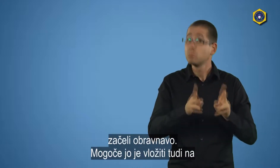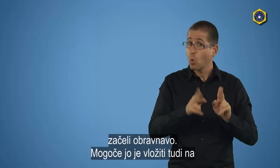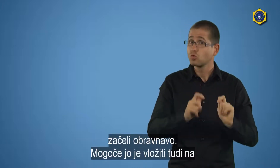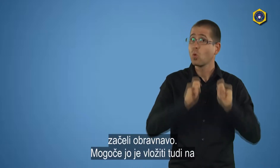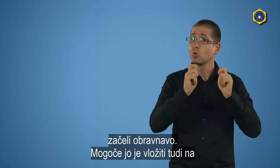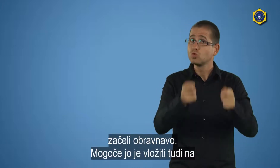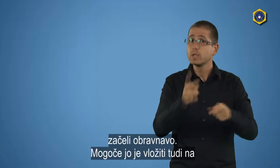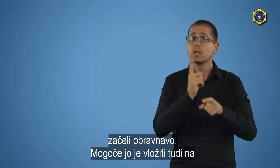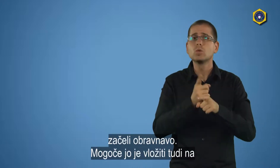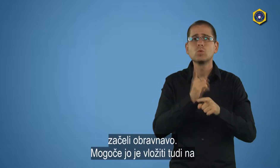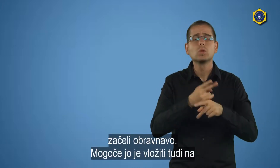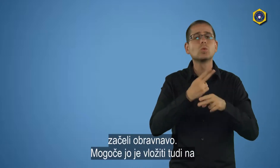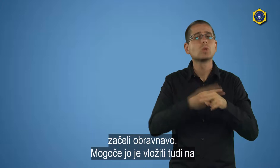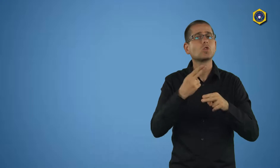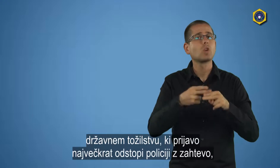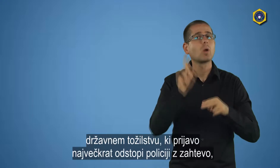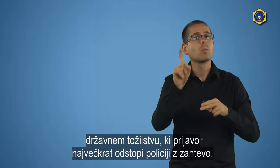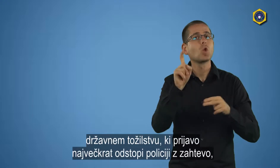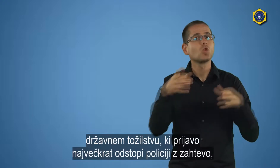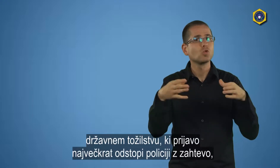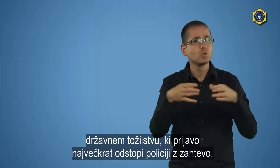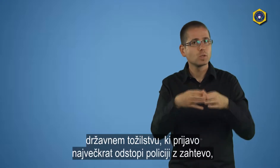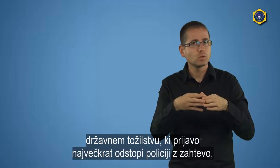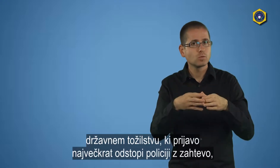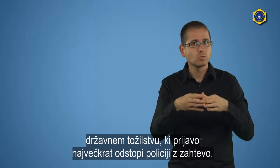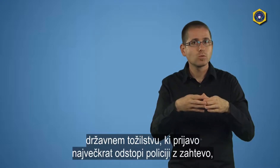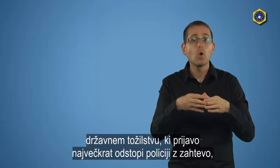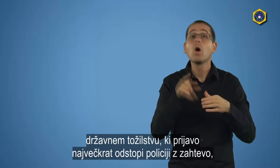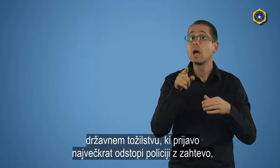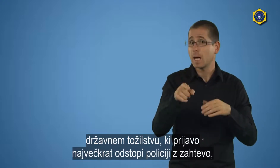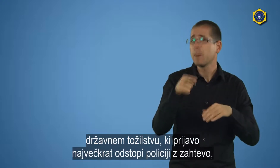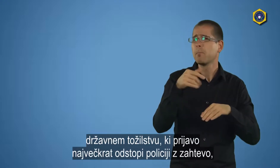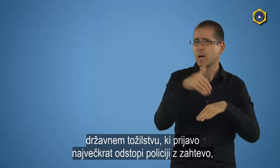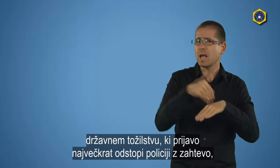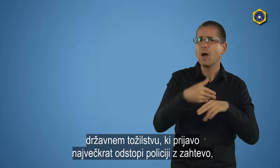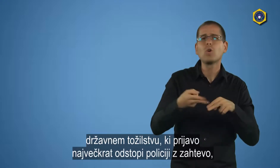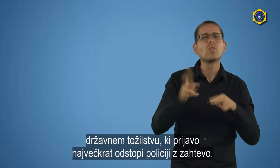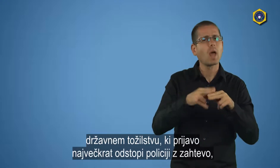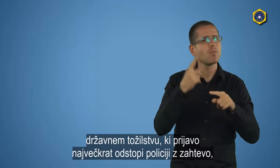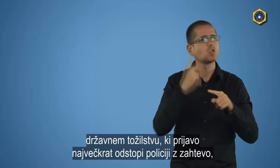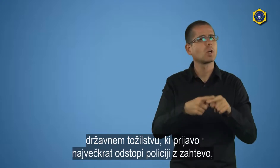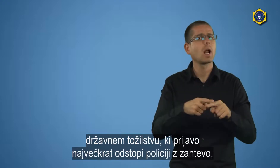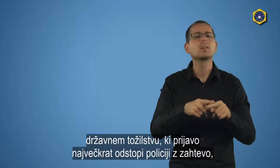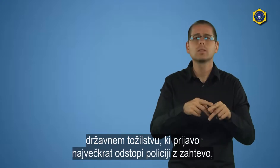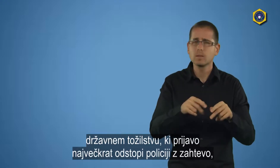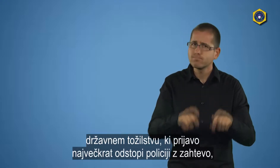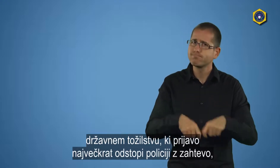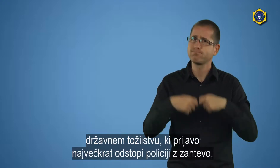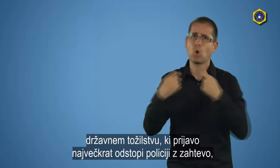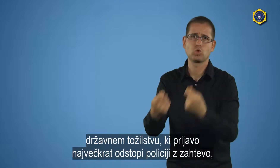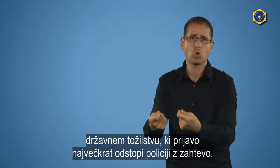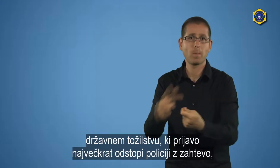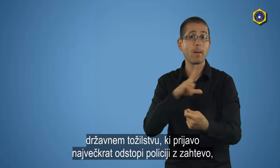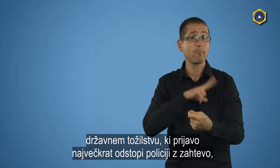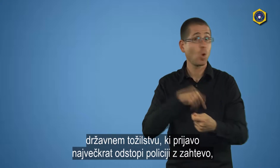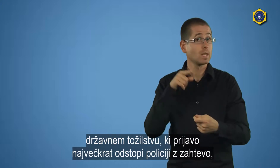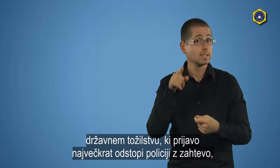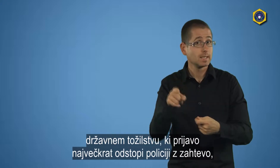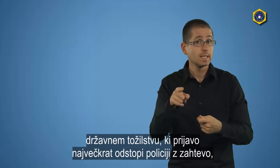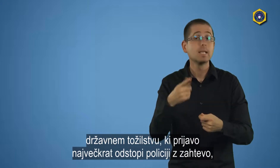Mogoče jo je vložiti tudi na državnem tožilstvu, ki prijavo največkrat odstopi policiji, z zahtevo, da preveri navedbe v